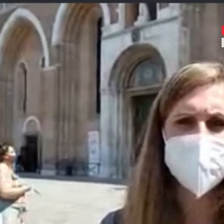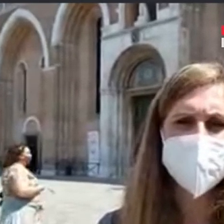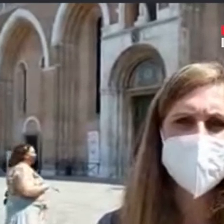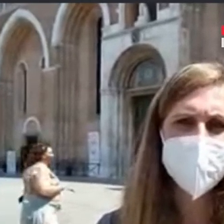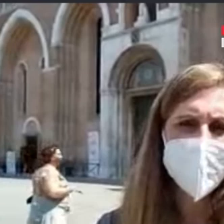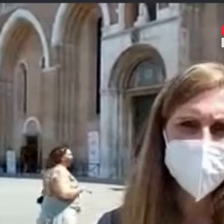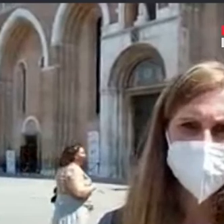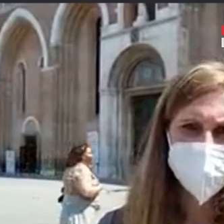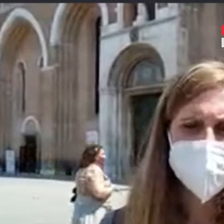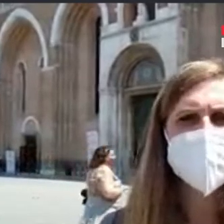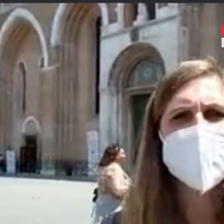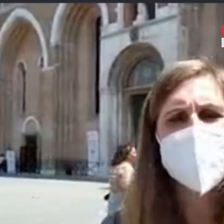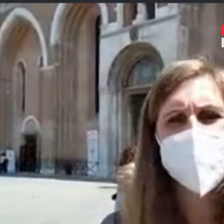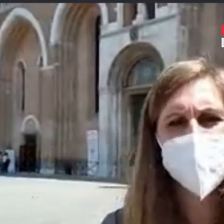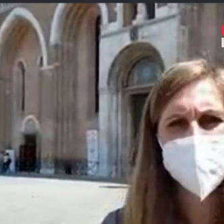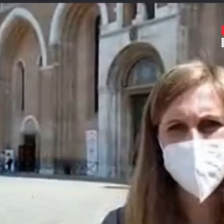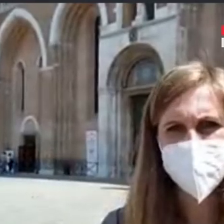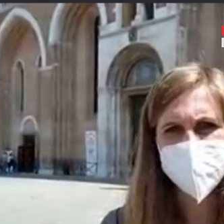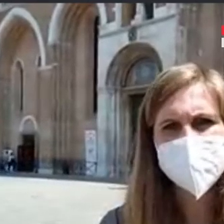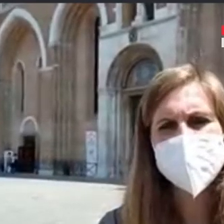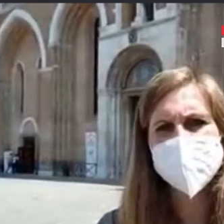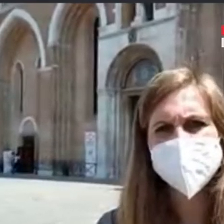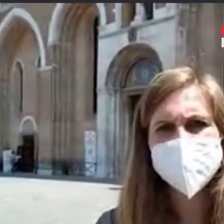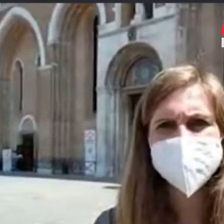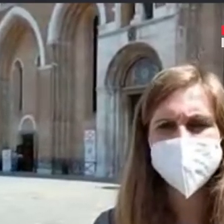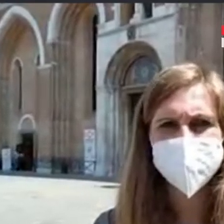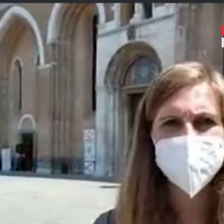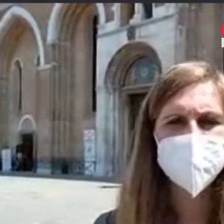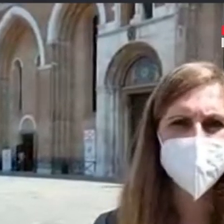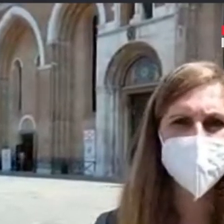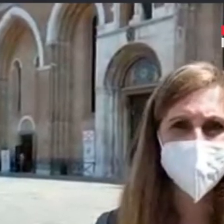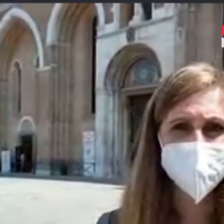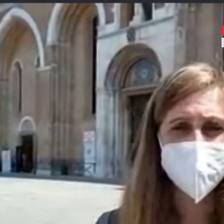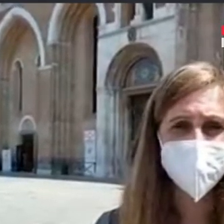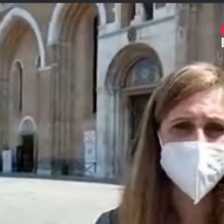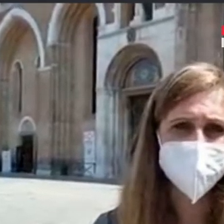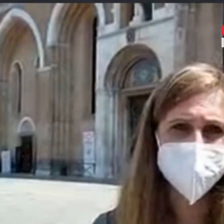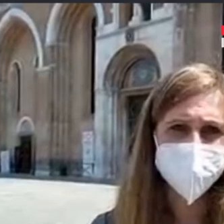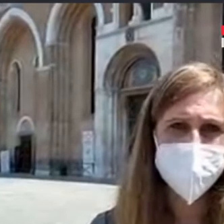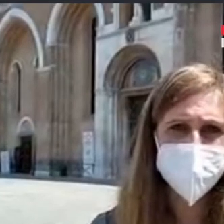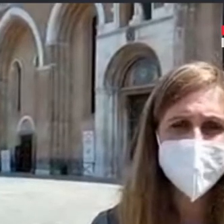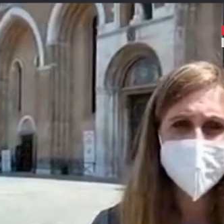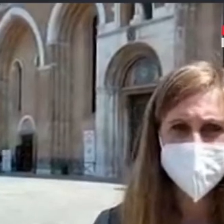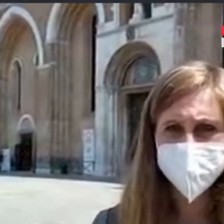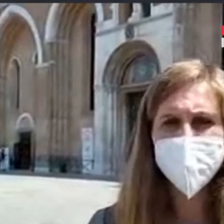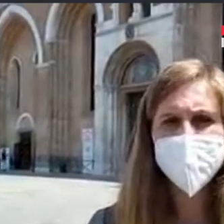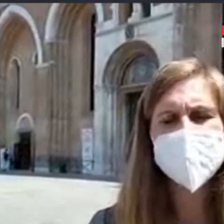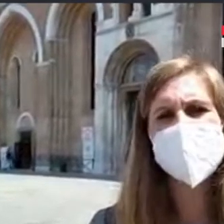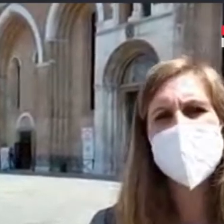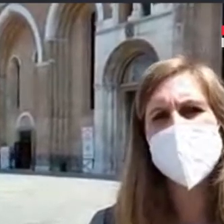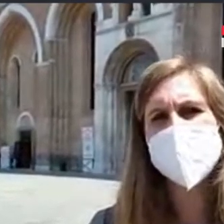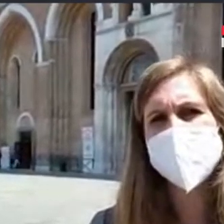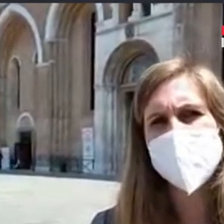Questo avambraccio arriverà il 13 giugno qui in Basilica attraverso un percorso di terra con tre tappe simboliche